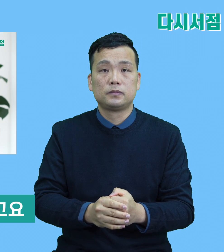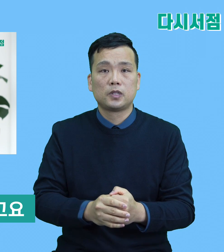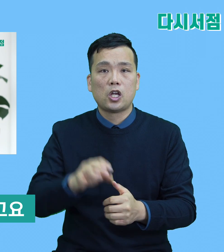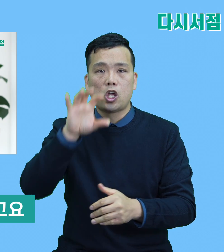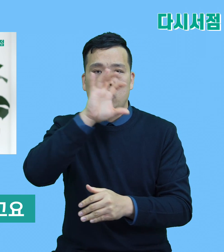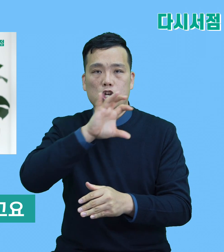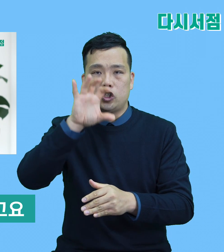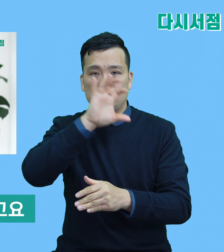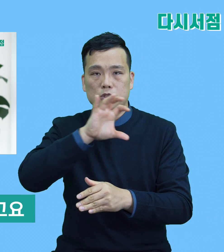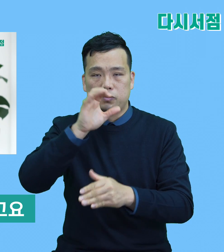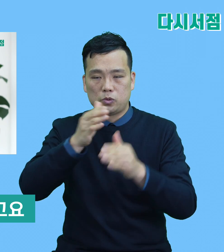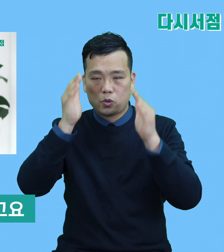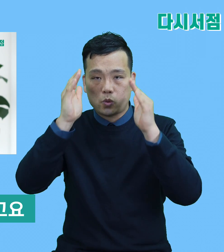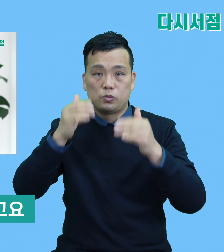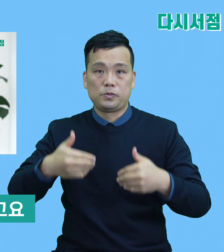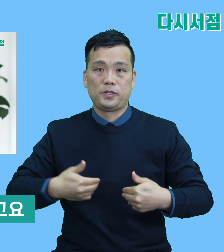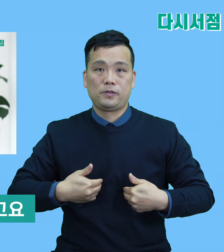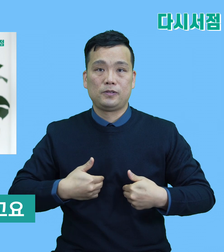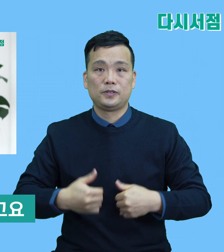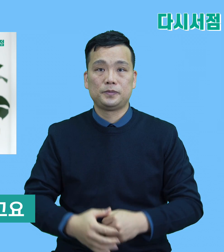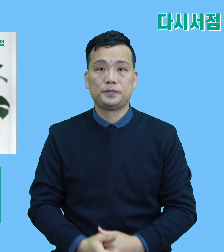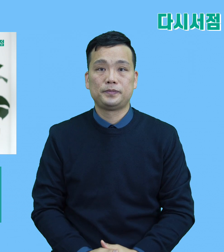연습이 필요하더라고요.